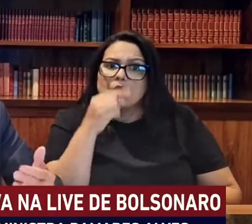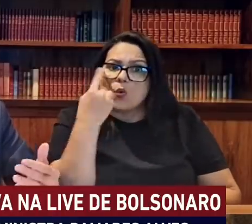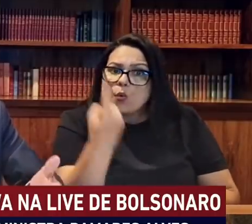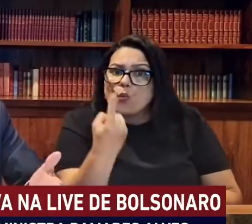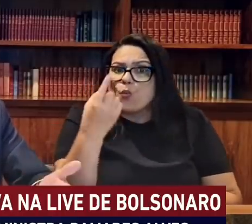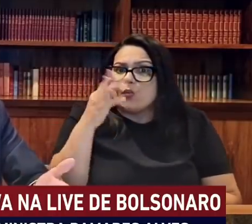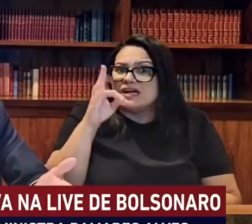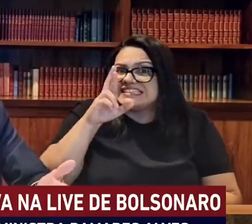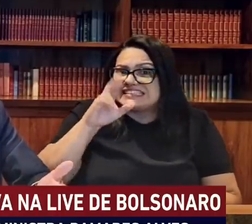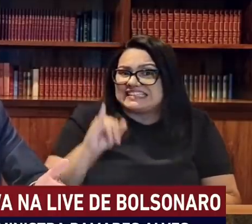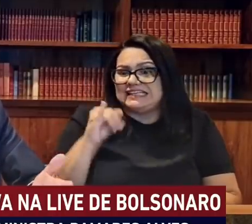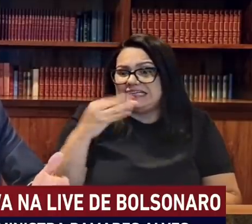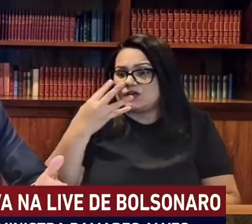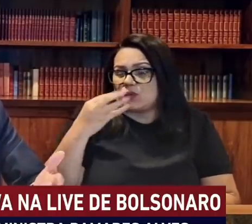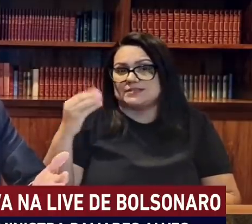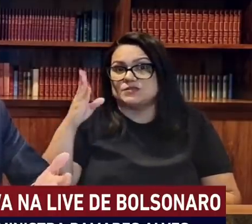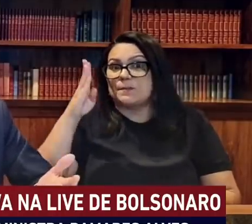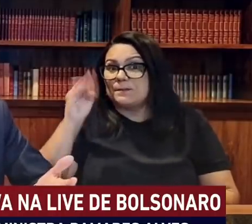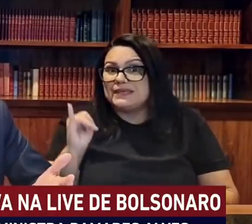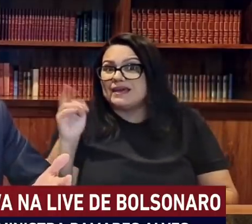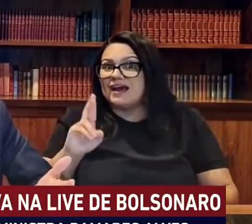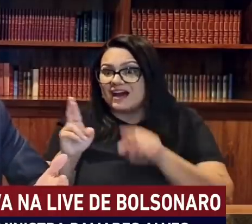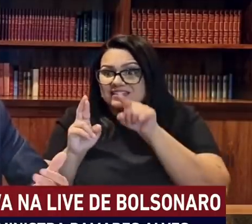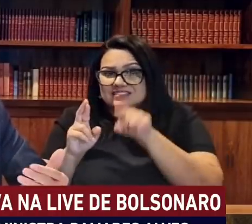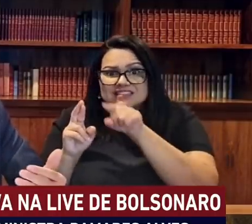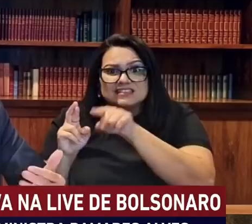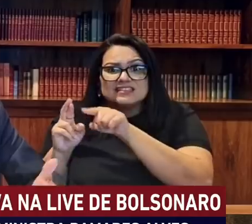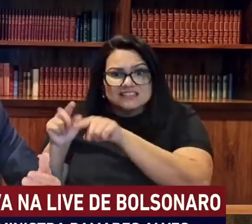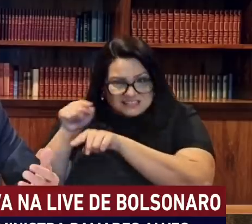400 bilhões de reais. Isso dá para fazer 100